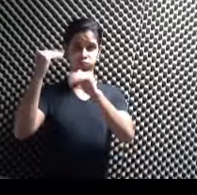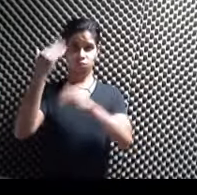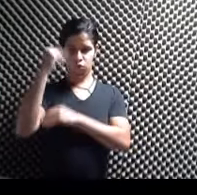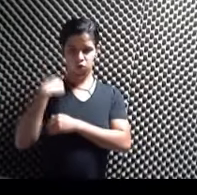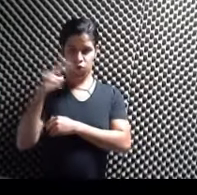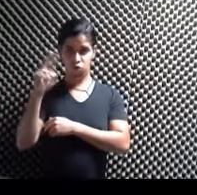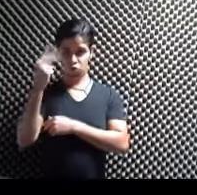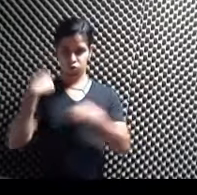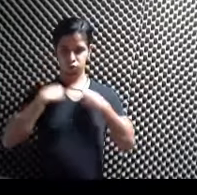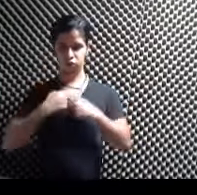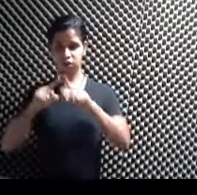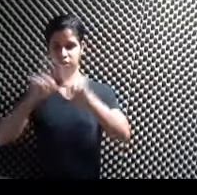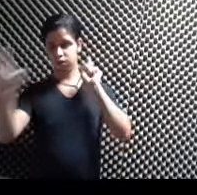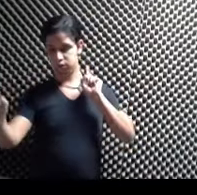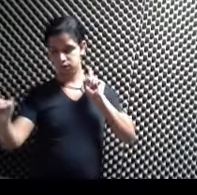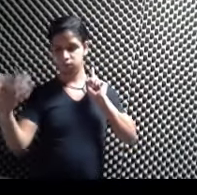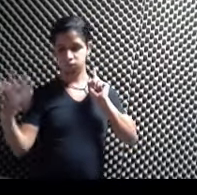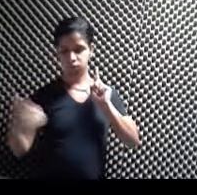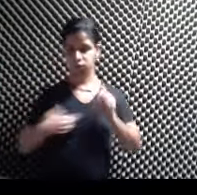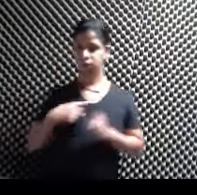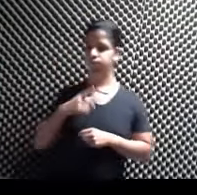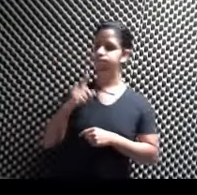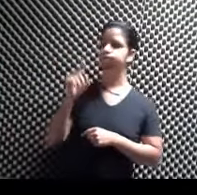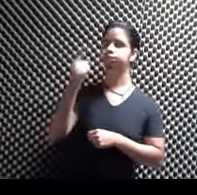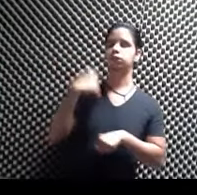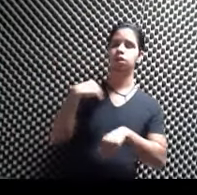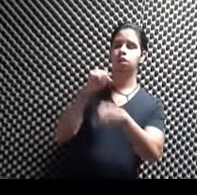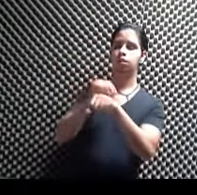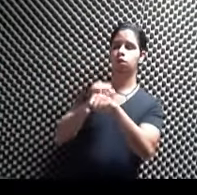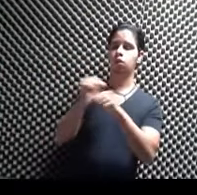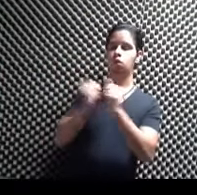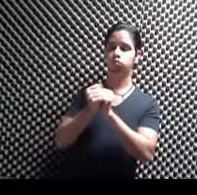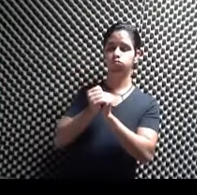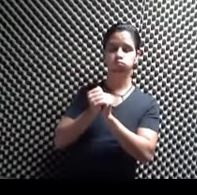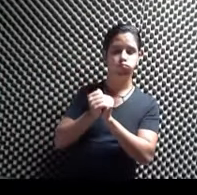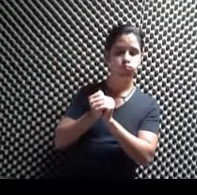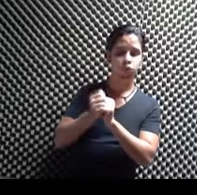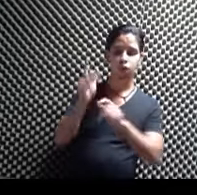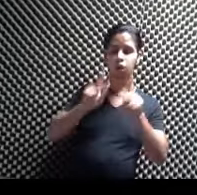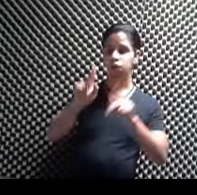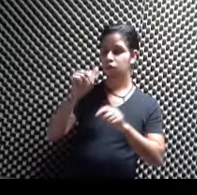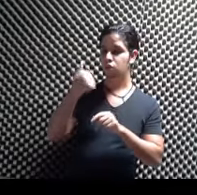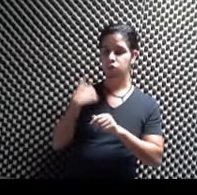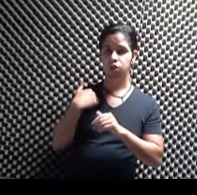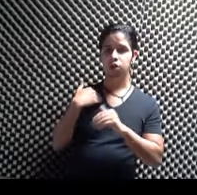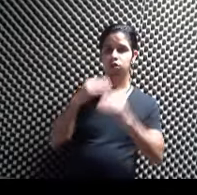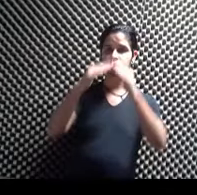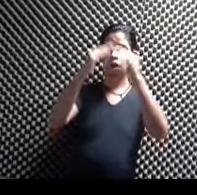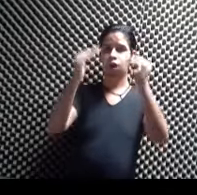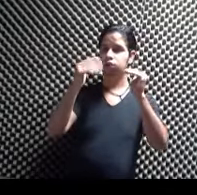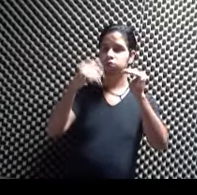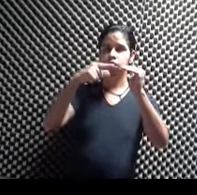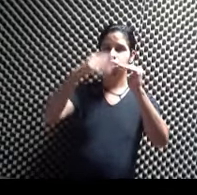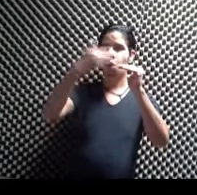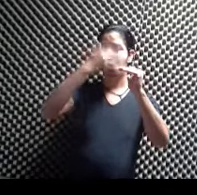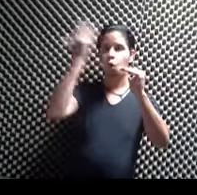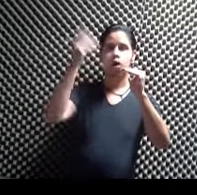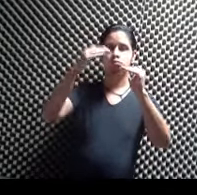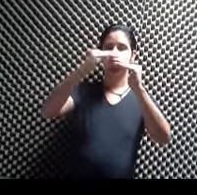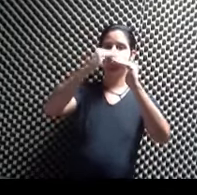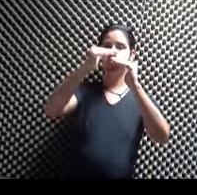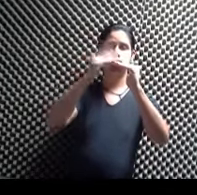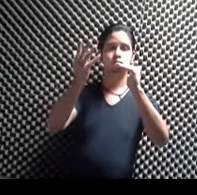mochilas diferentes. Bueno, primero empecé a trabajar con las personas sin techo de Puerto Rico a través de una iglesia. Uh-huh.